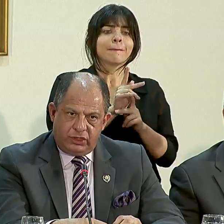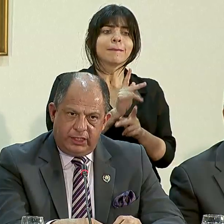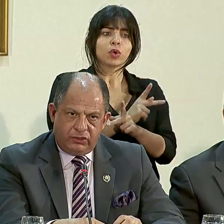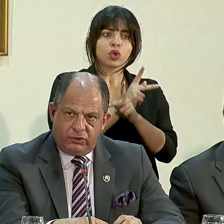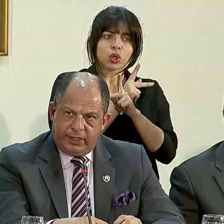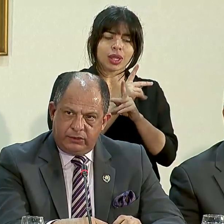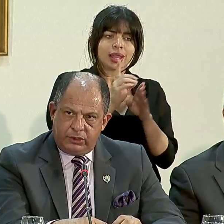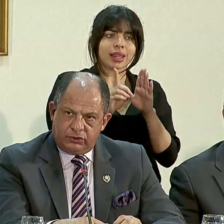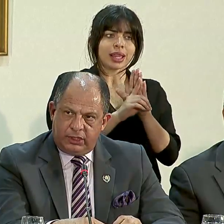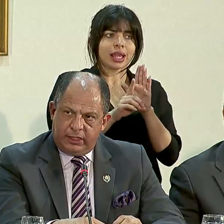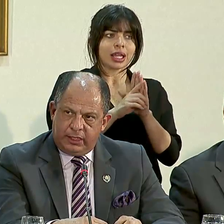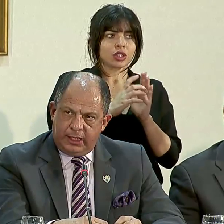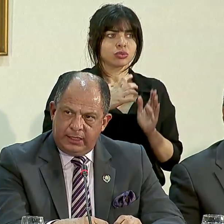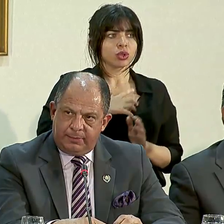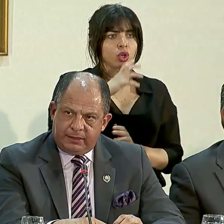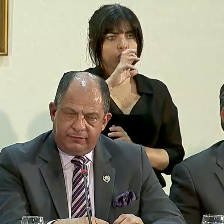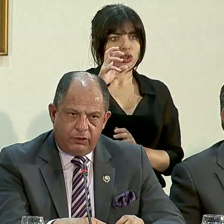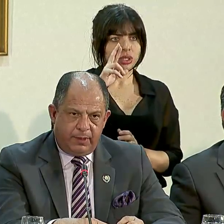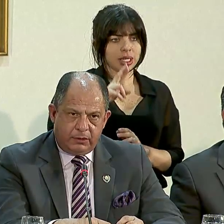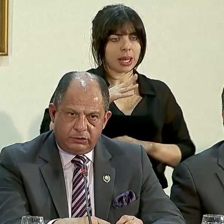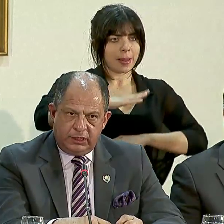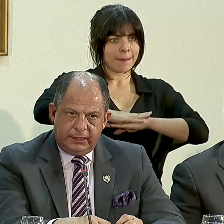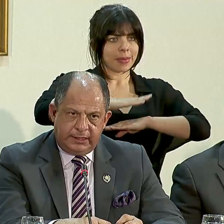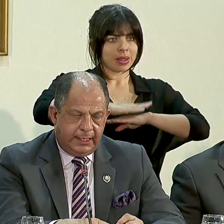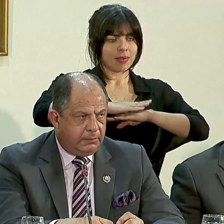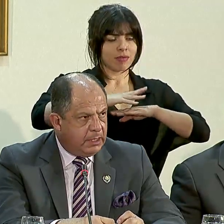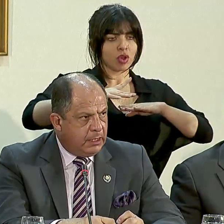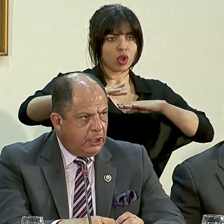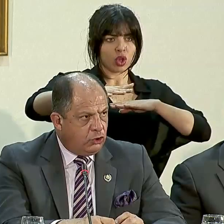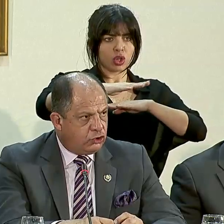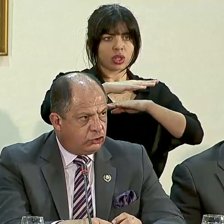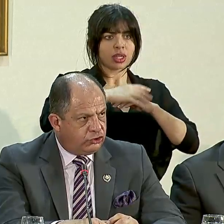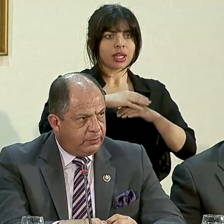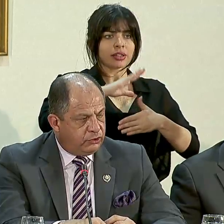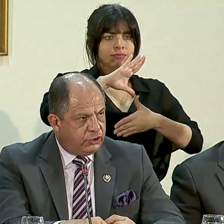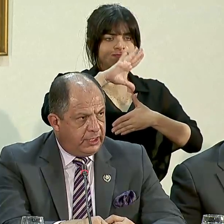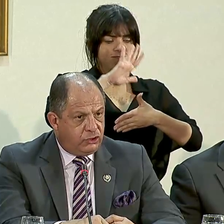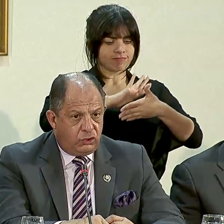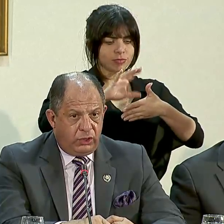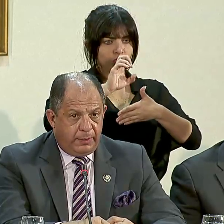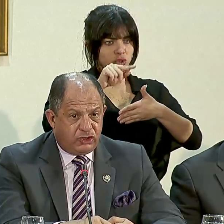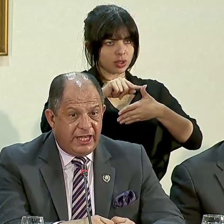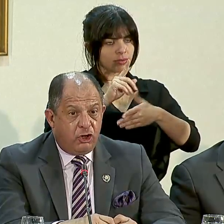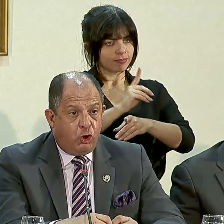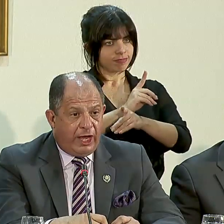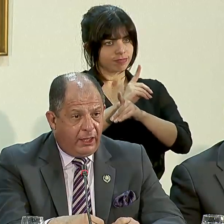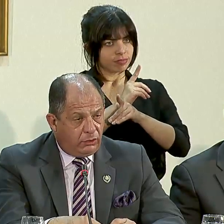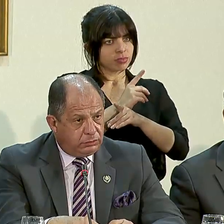proteger los derechos soberanos de Costa Rica en la plataforma continental. Nosotros